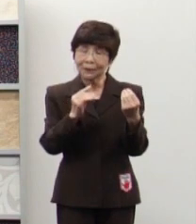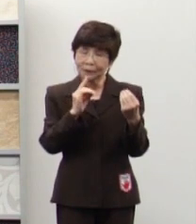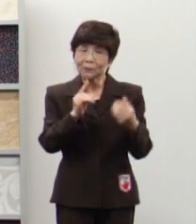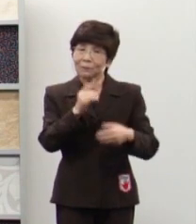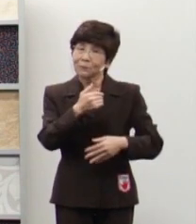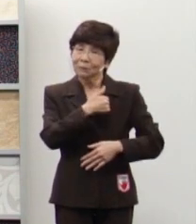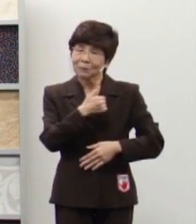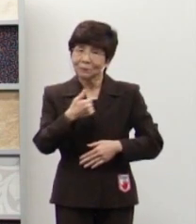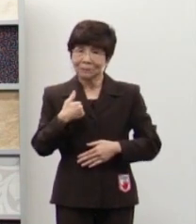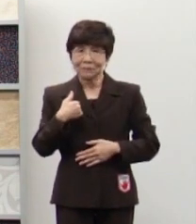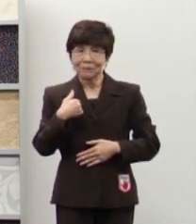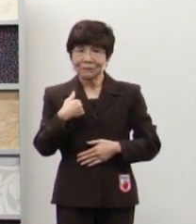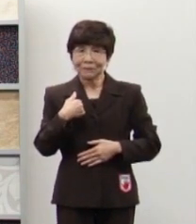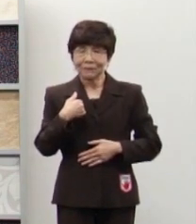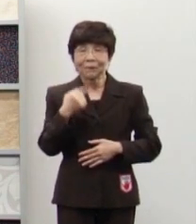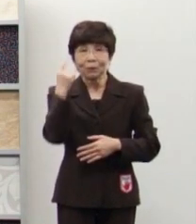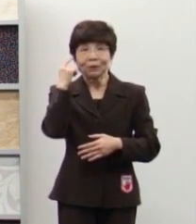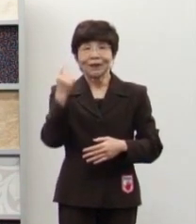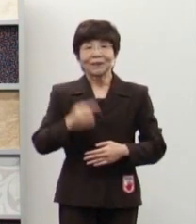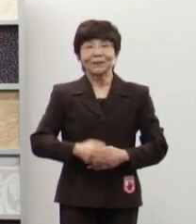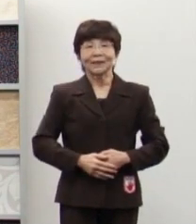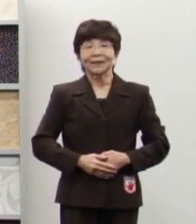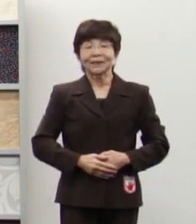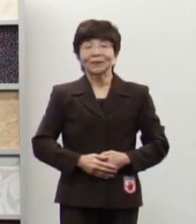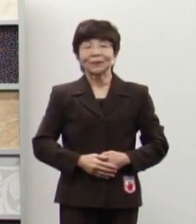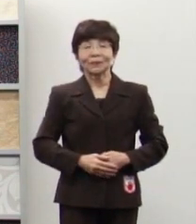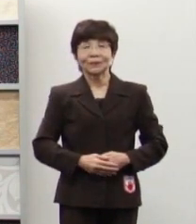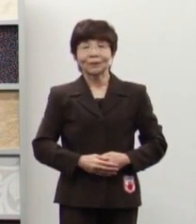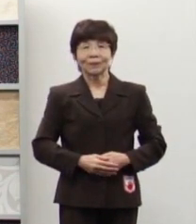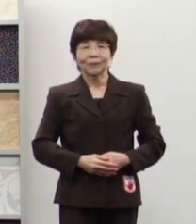言って差し支えないと考える次第であります。